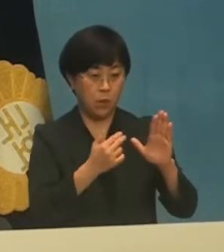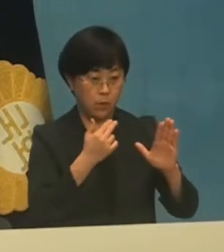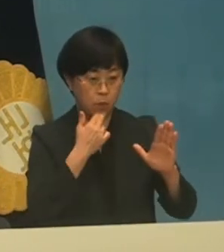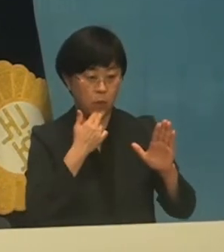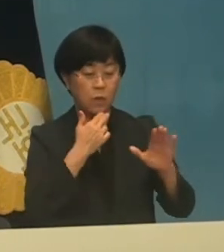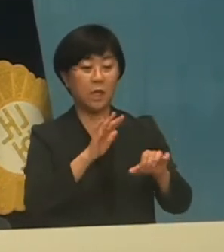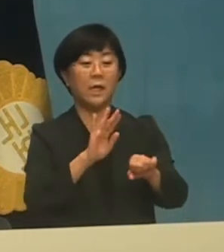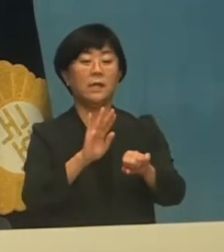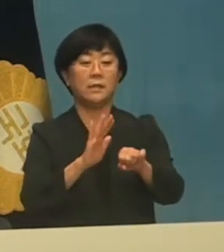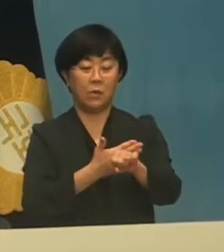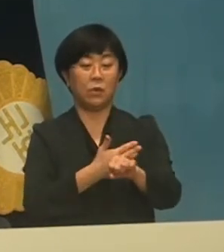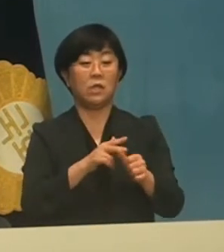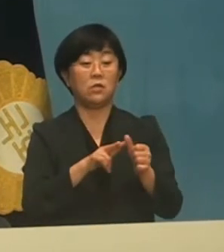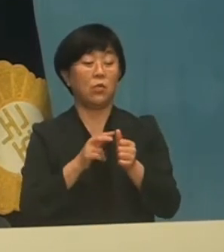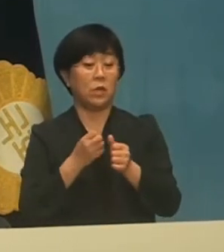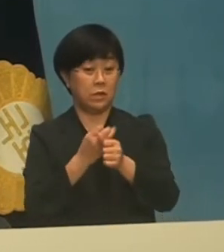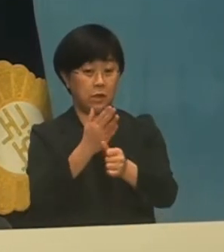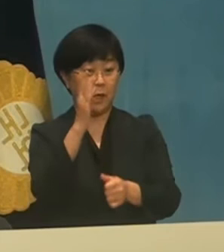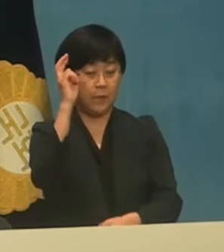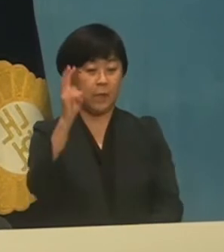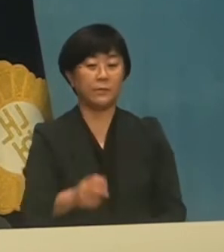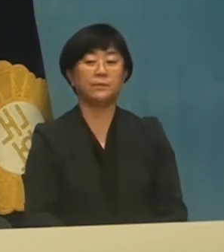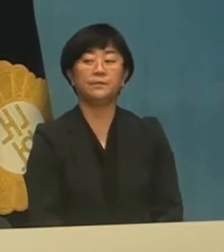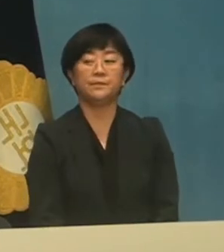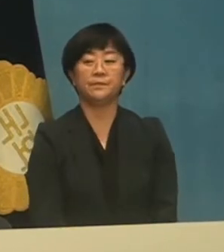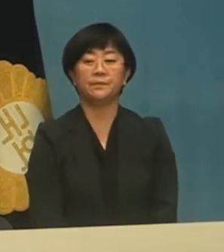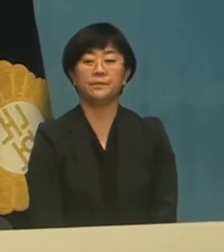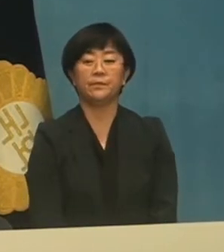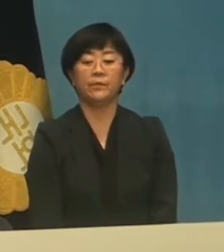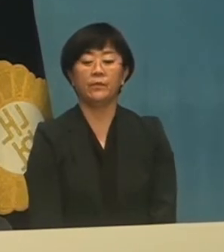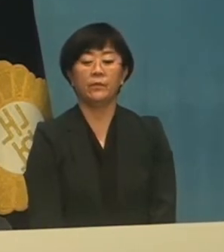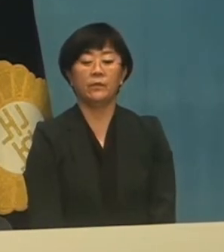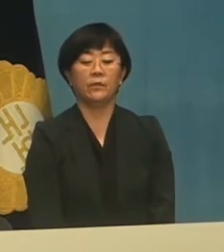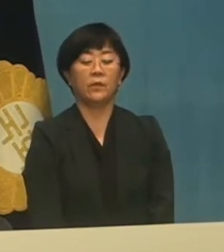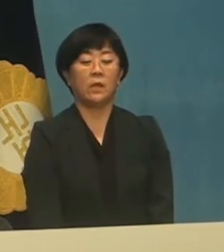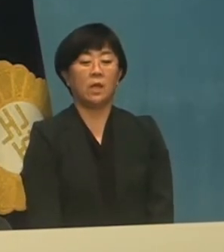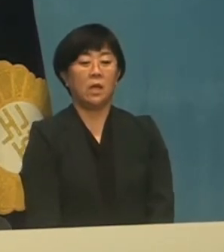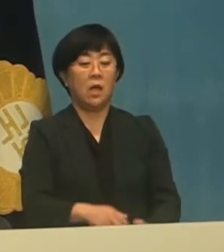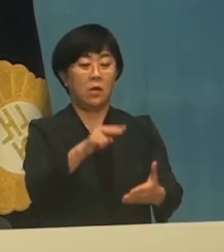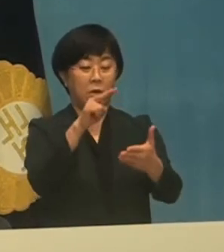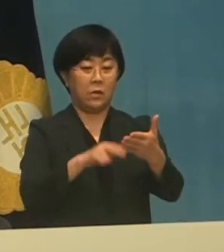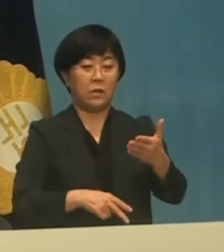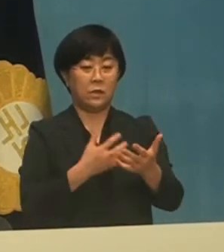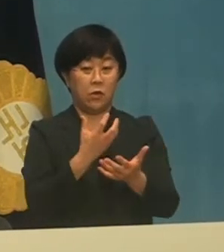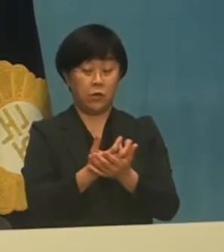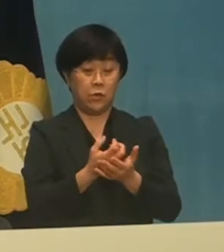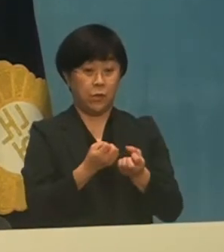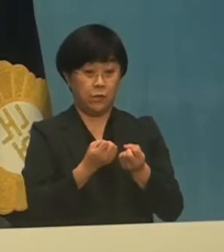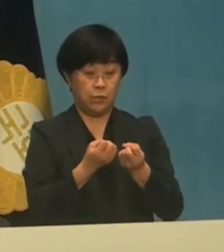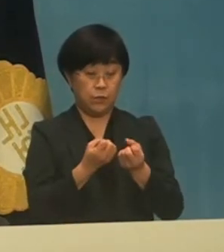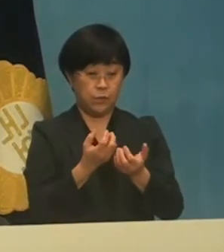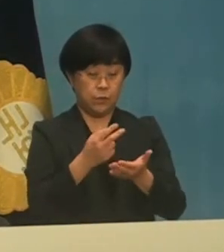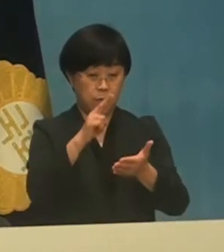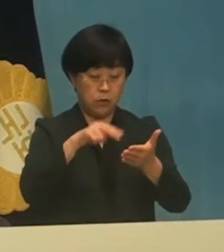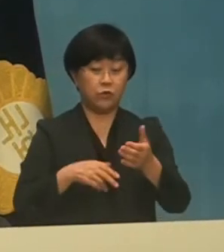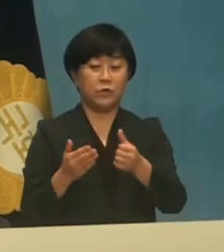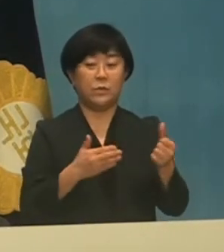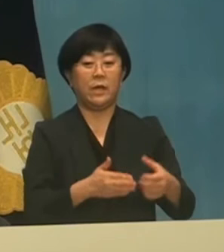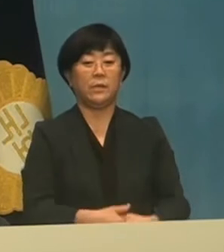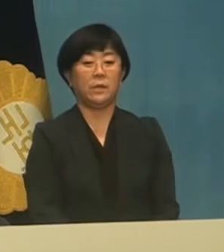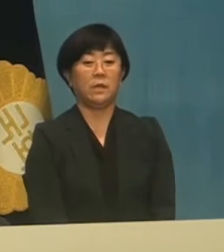잘못된 정보가 제대로 전달됐다고 생각합니다. 기자회견문 낭독은 서면으로 참고해 주시길